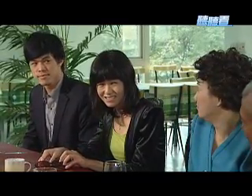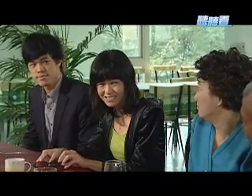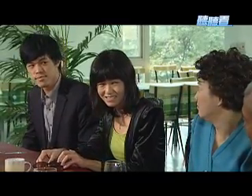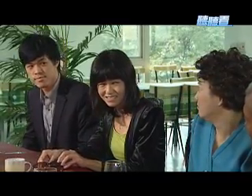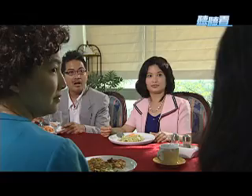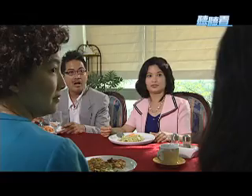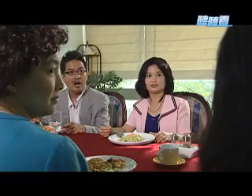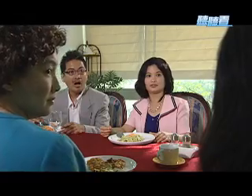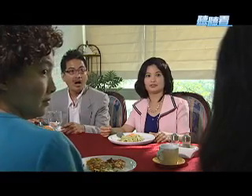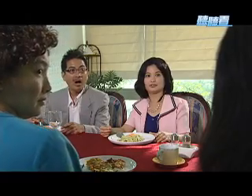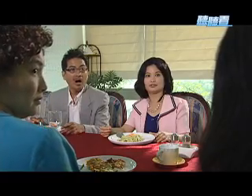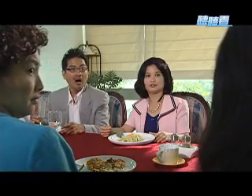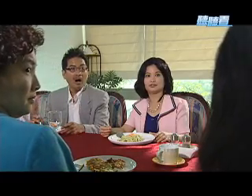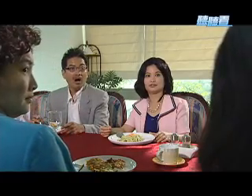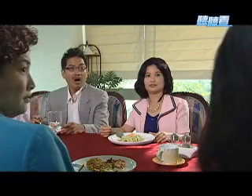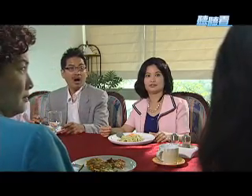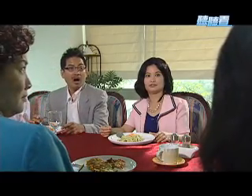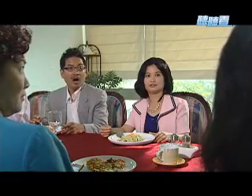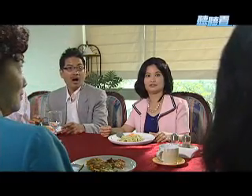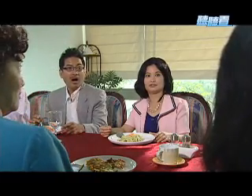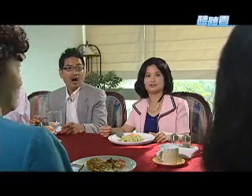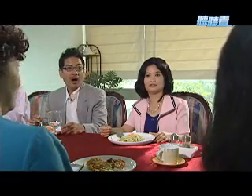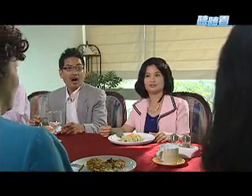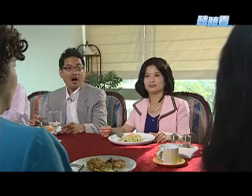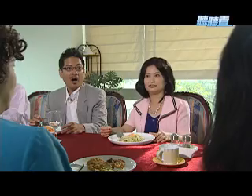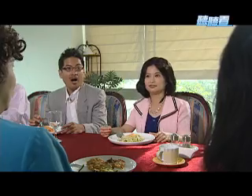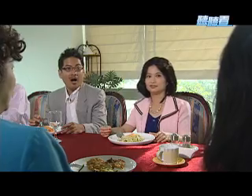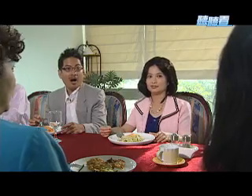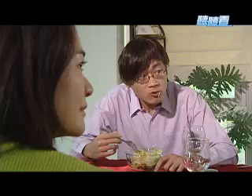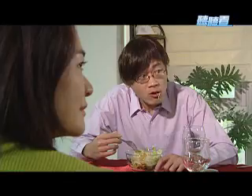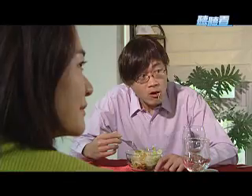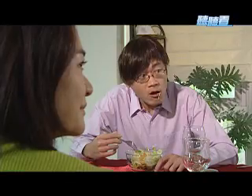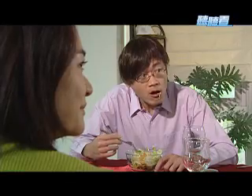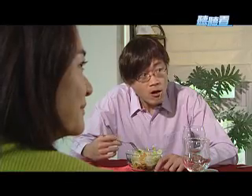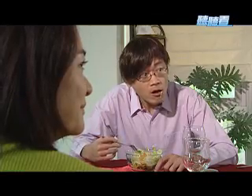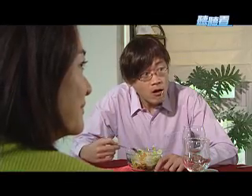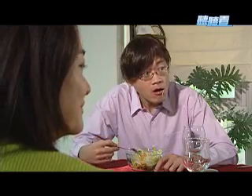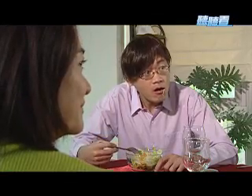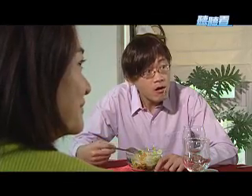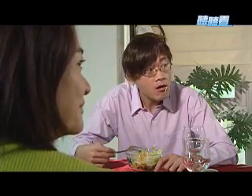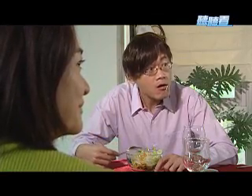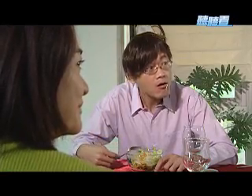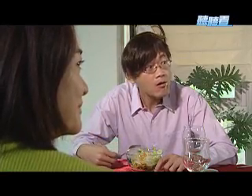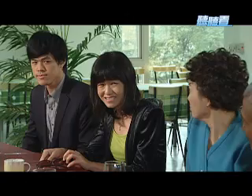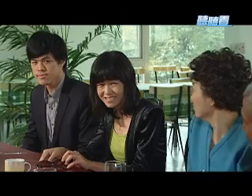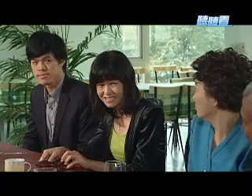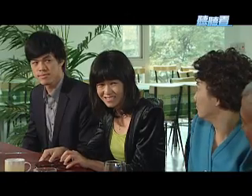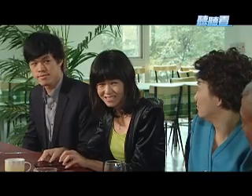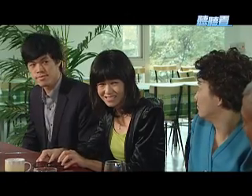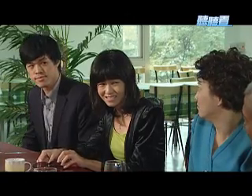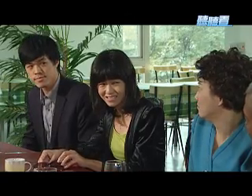嗯嗯嗯啊嗯嗯